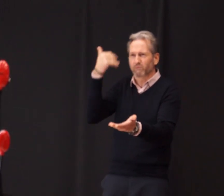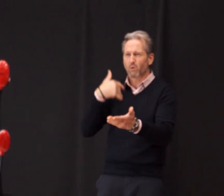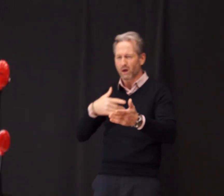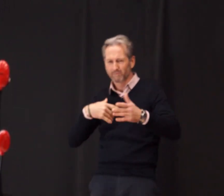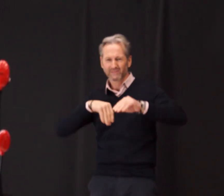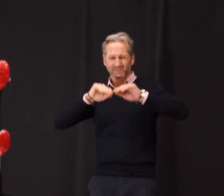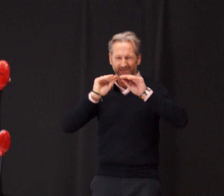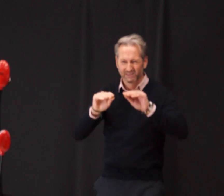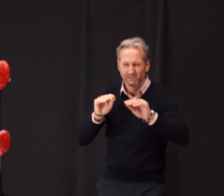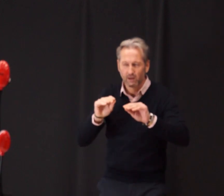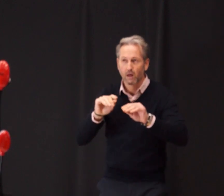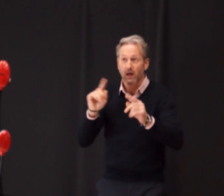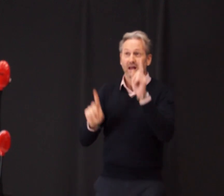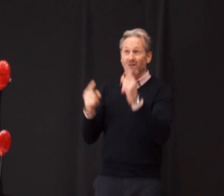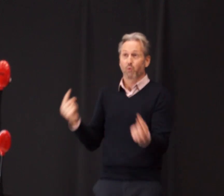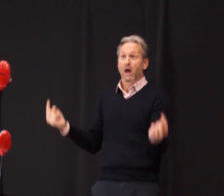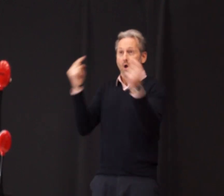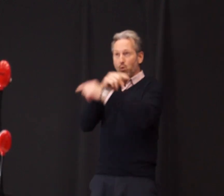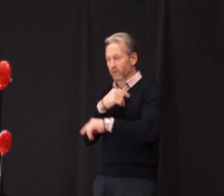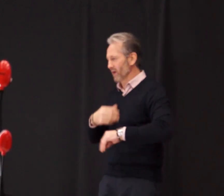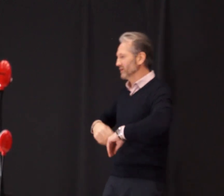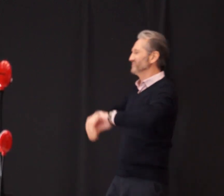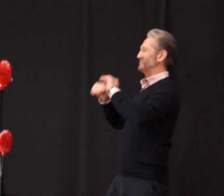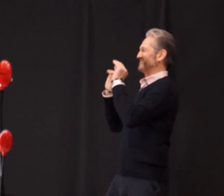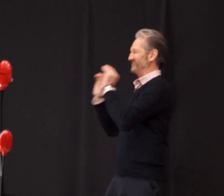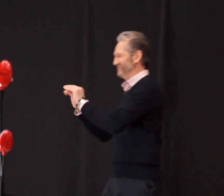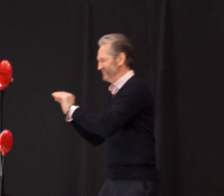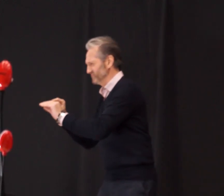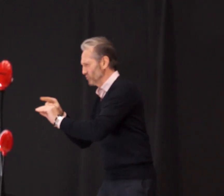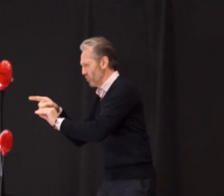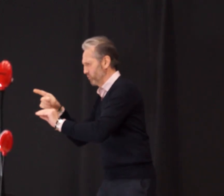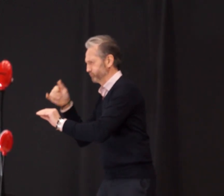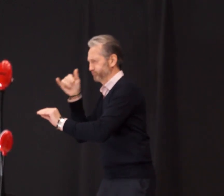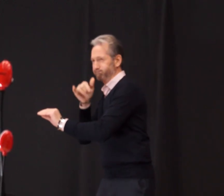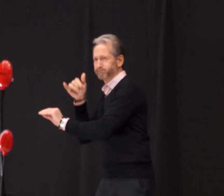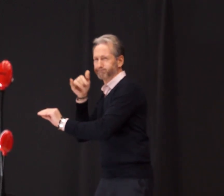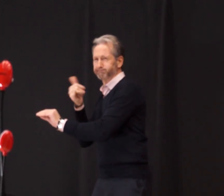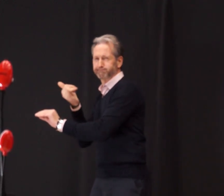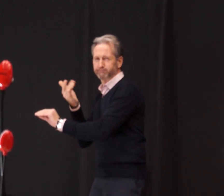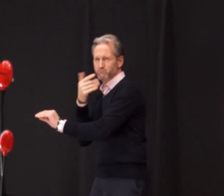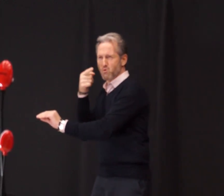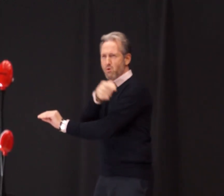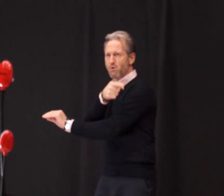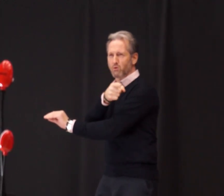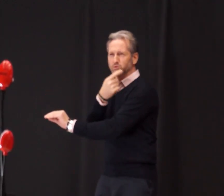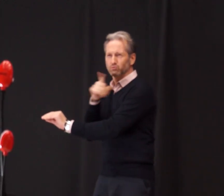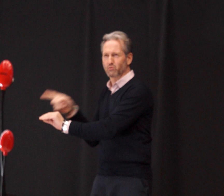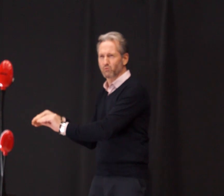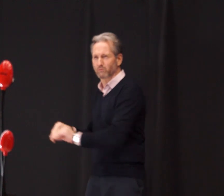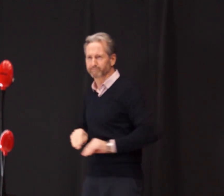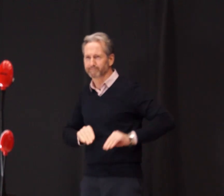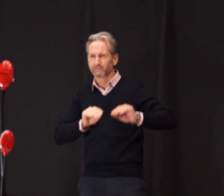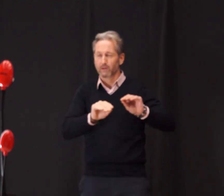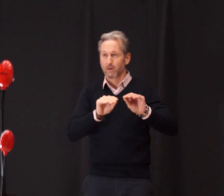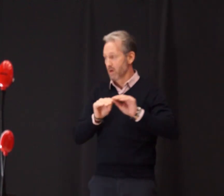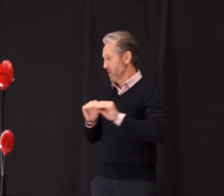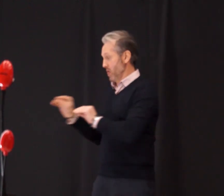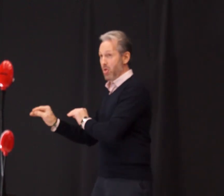que j'utilisais auprès des L2, des langues secondes, pour enseigner aux langues premières. Et je m'aperçois que, en fait, ça ne marche pas. Et